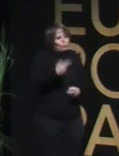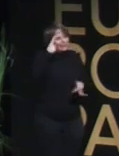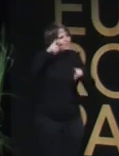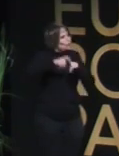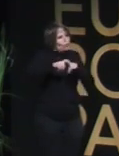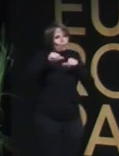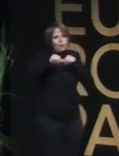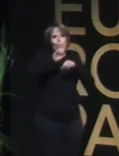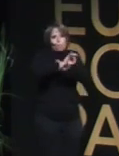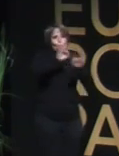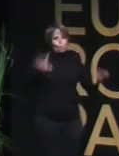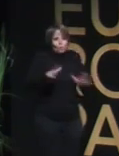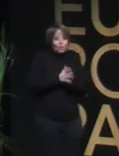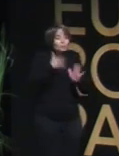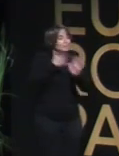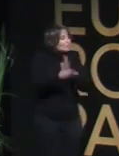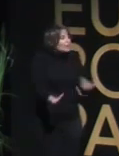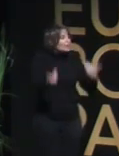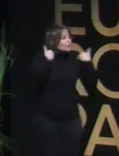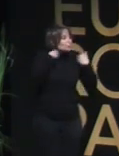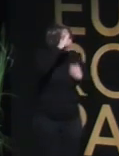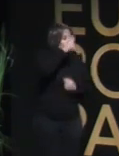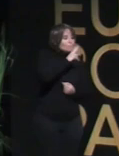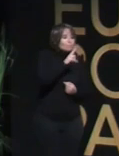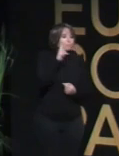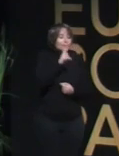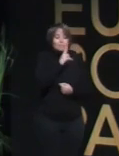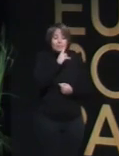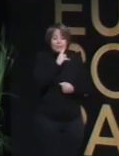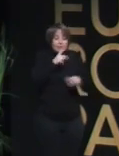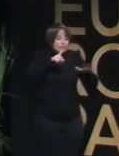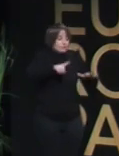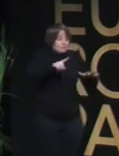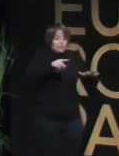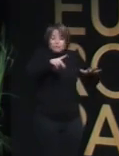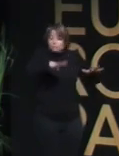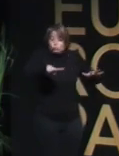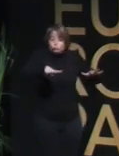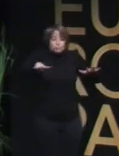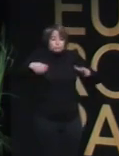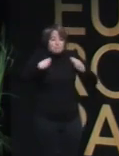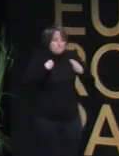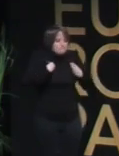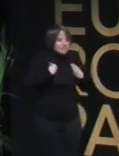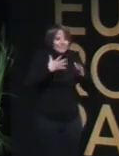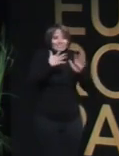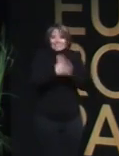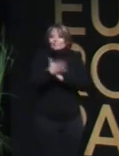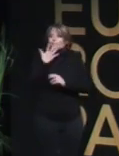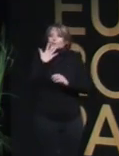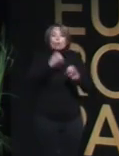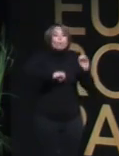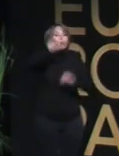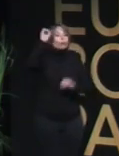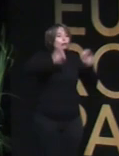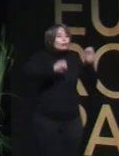¿Esto qué significa? Mayor responsabilidad para los padres y las madres en los primeros años de vida, que son los más duros. ¿vale? Nadie nos habla, por ejemplo, del porcentaje